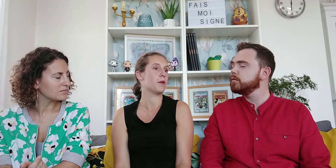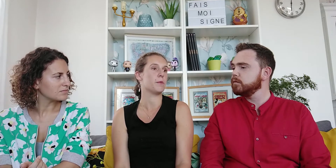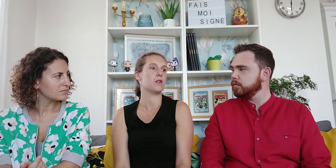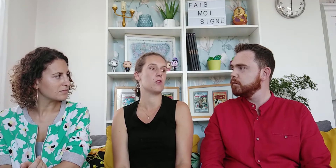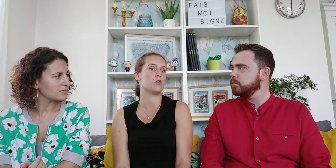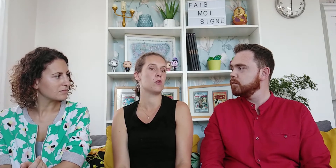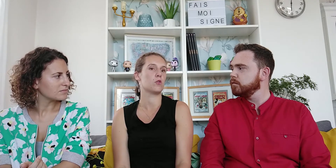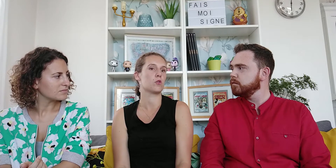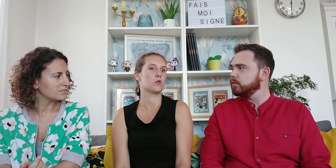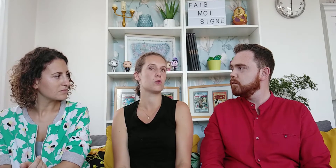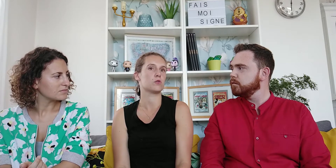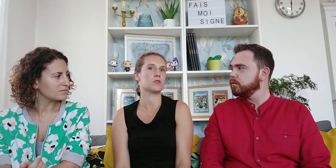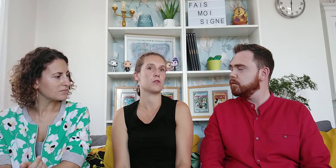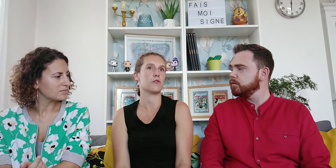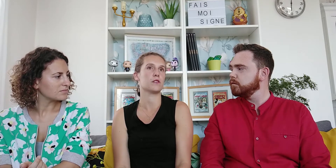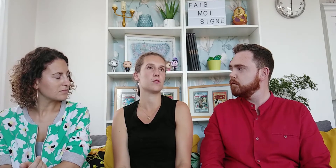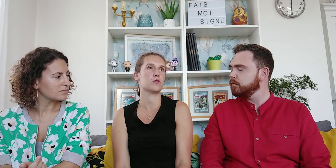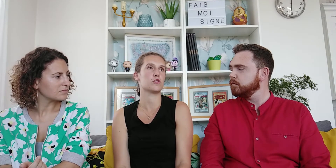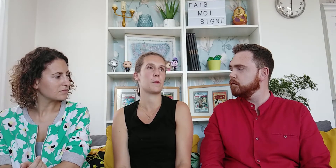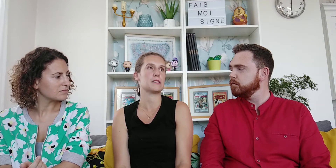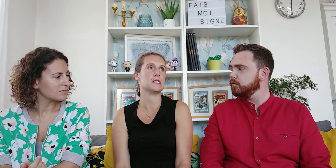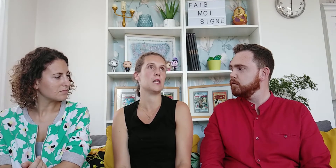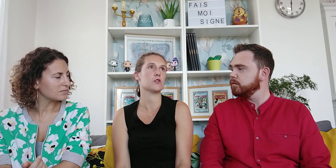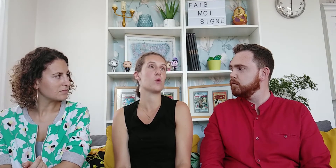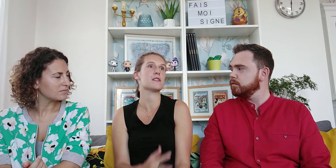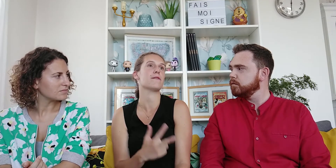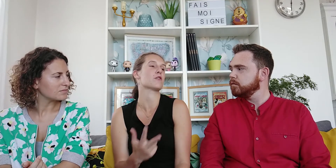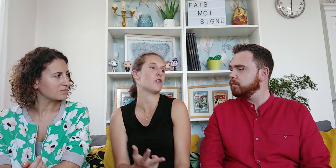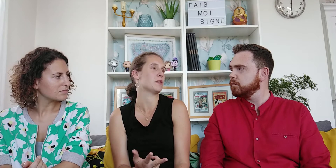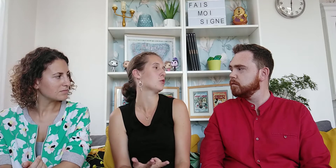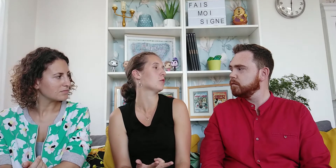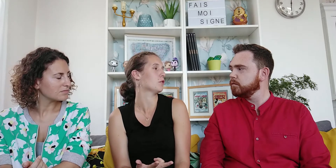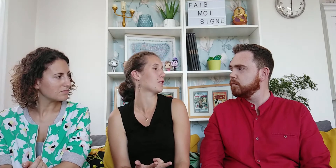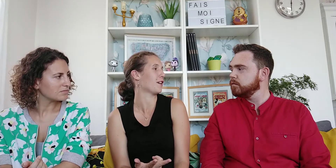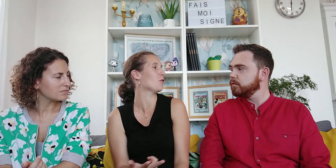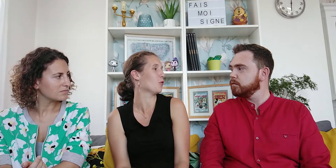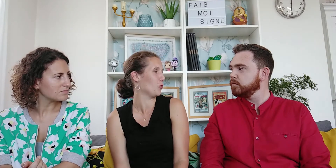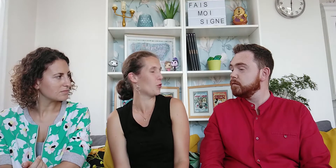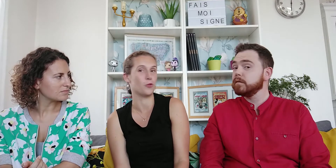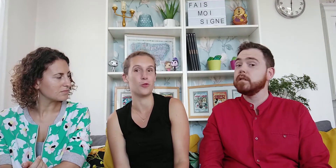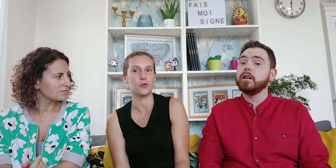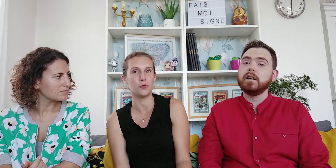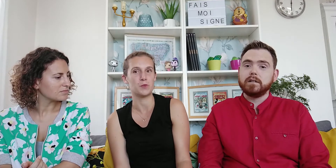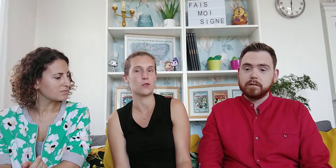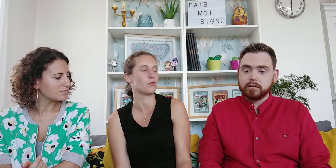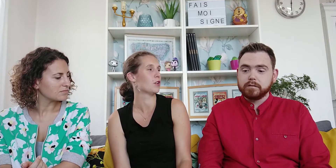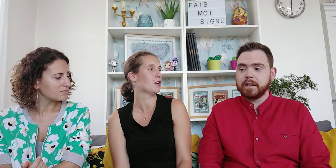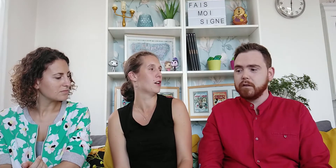mais en fait, je fais partie de la 3e vague de formation qui a eu lieu, nous, au Petit Loup. D'accord, donc